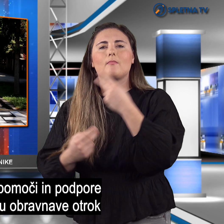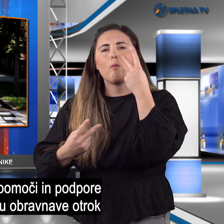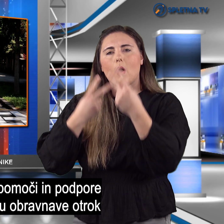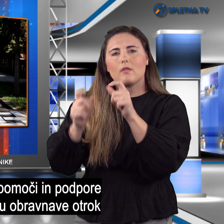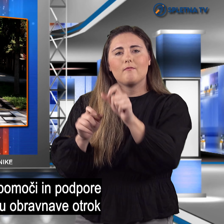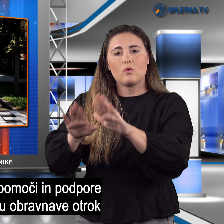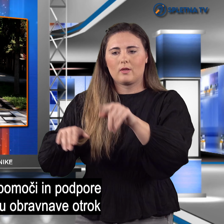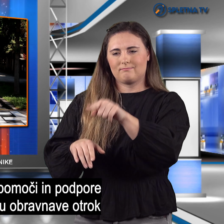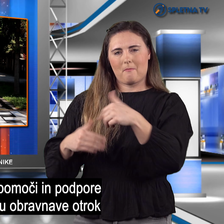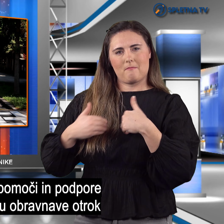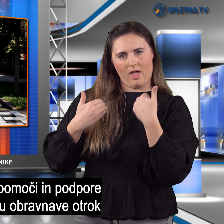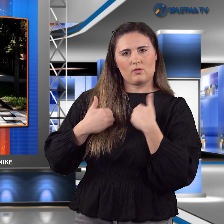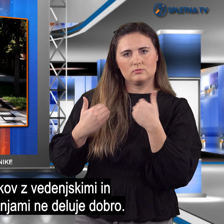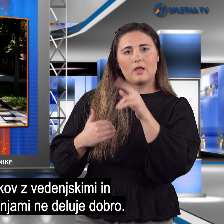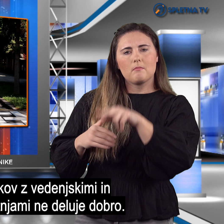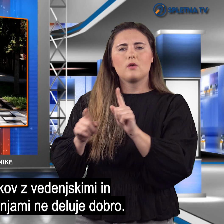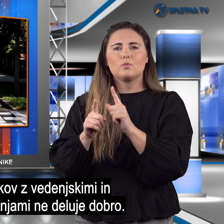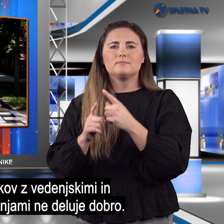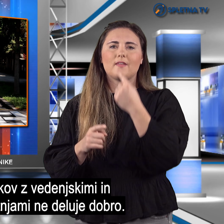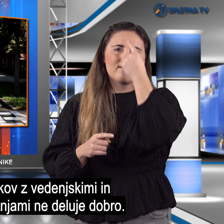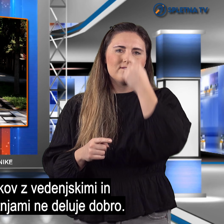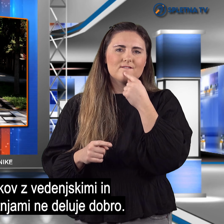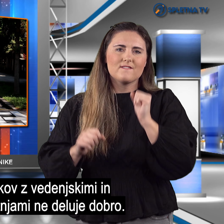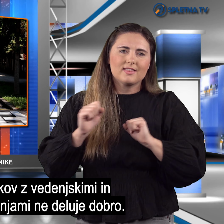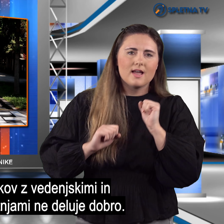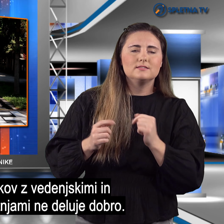mladostnikov z vedenjskimi in čustvenimi motnjami ne deluje dobro.